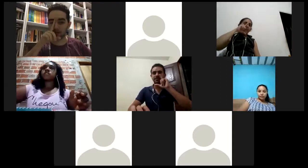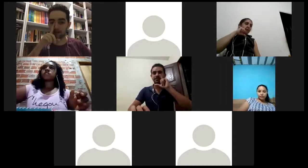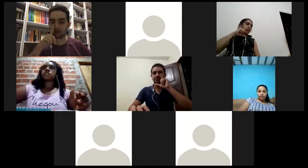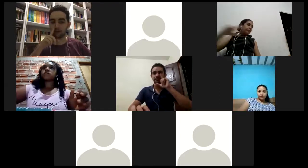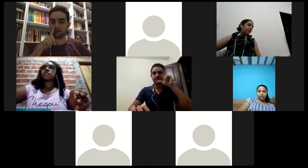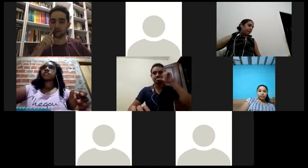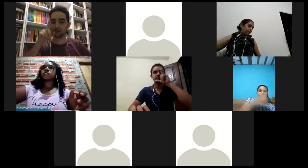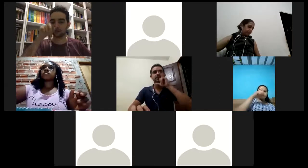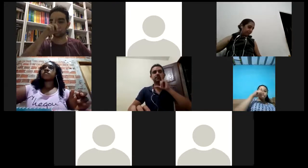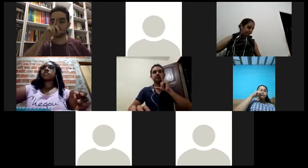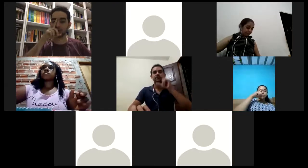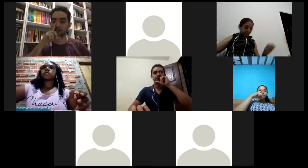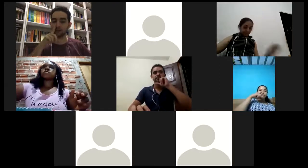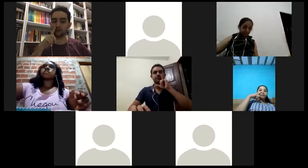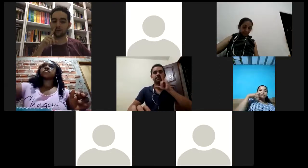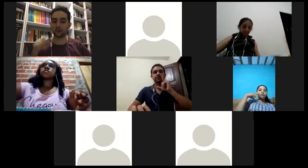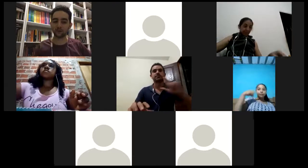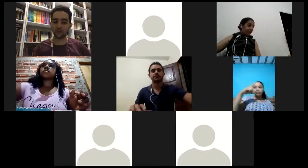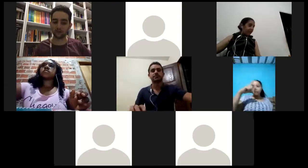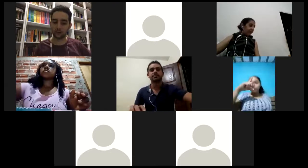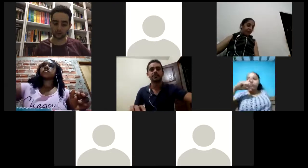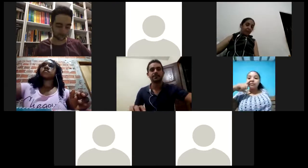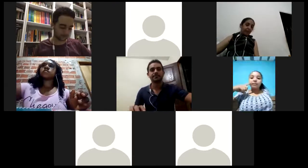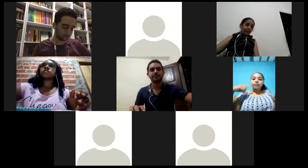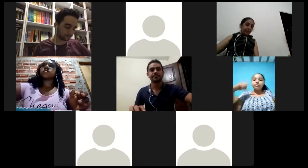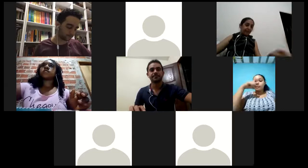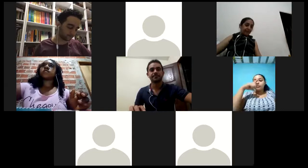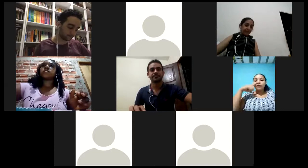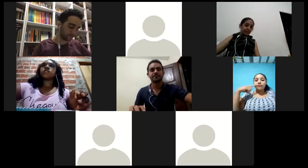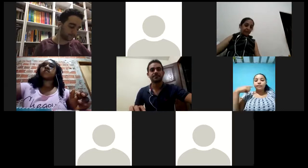ó. Passando mesmo, só passando no nariz, do lado do nariz. Okay.